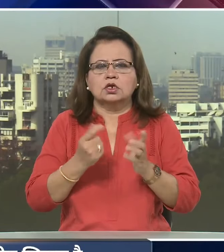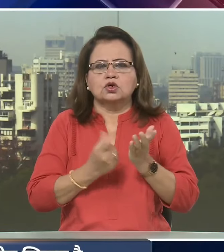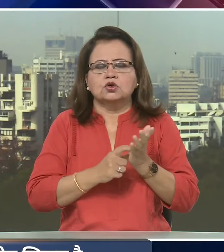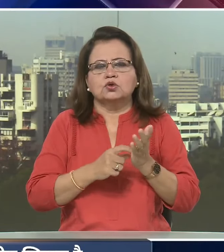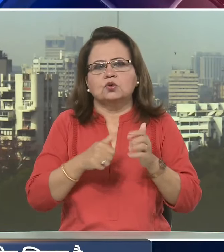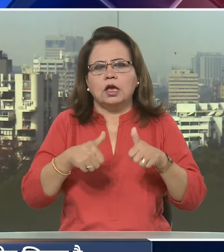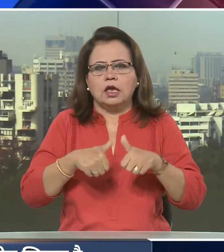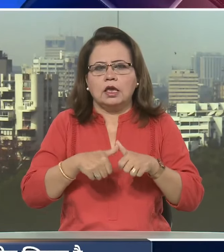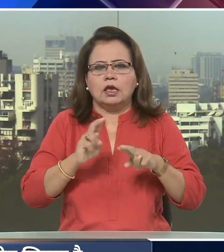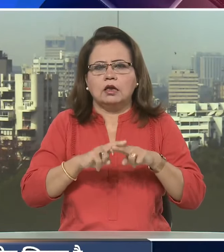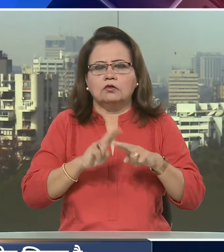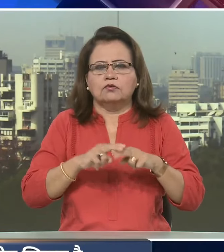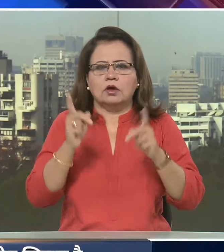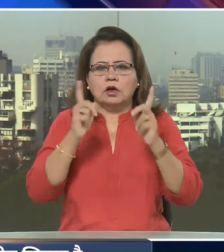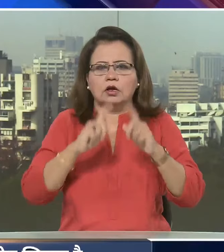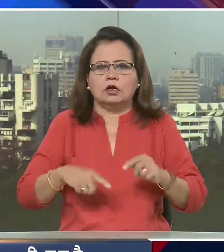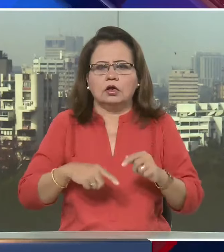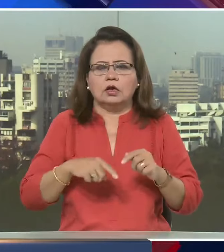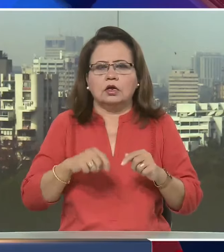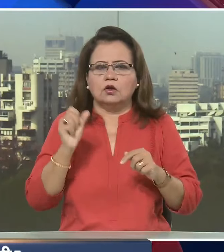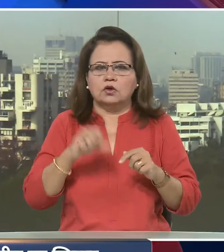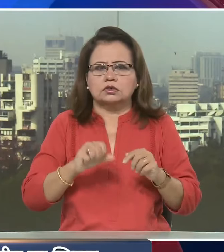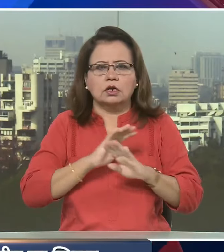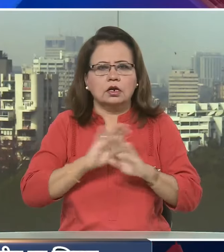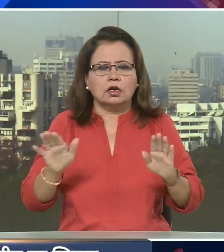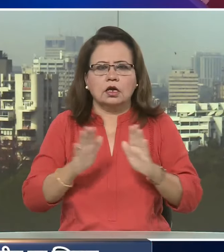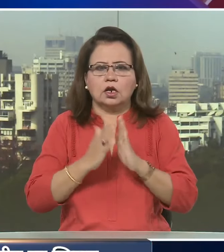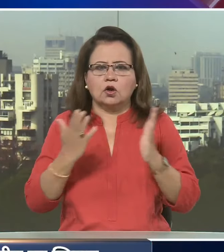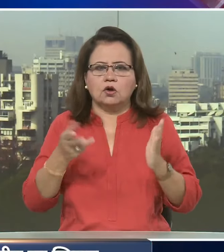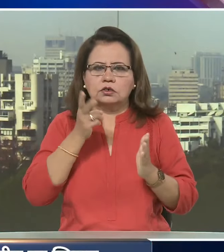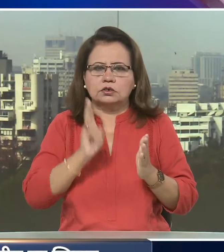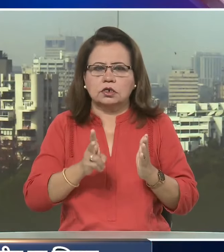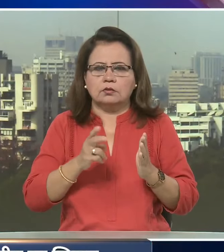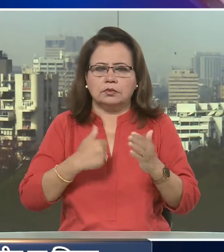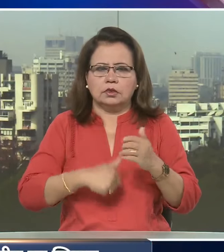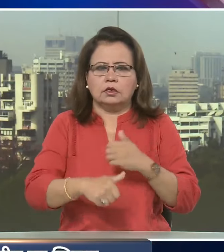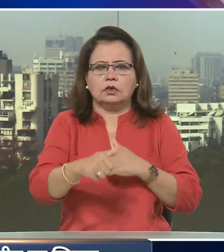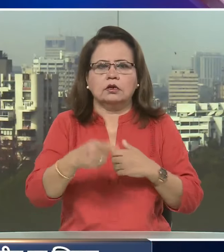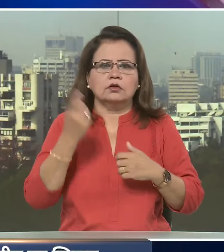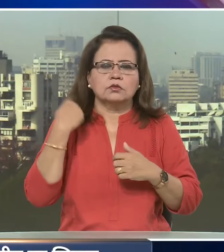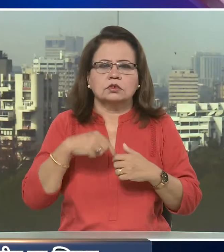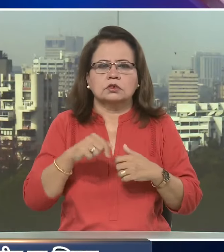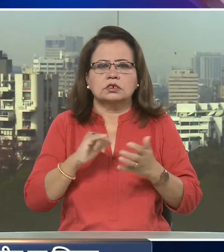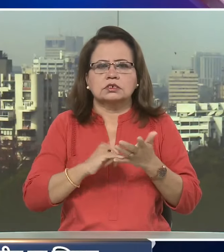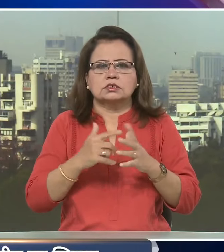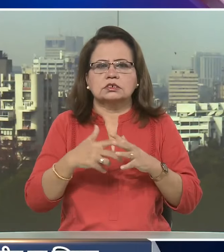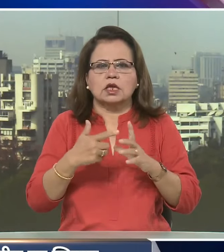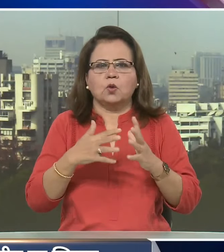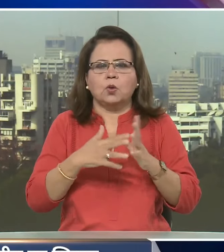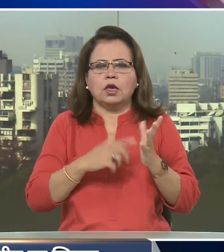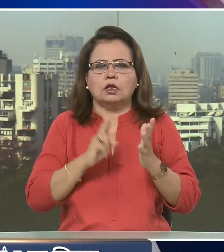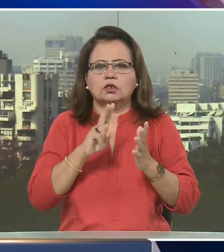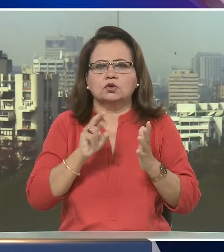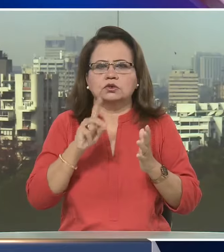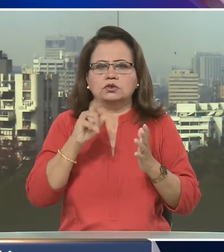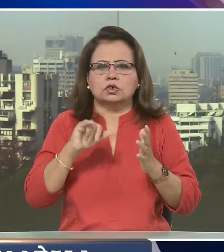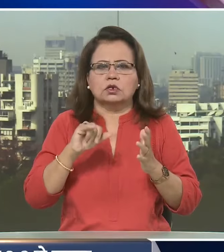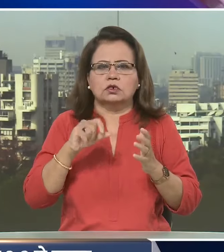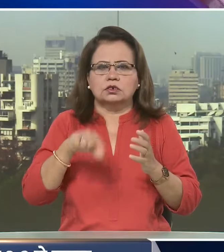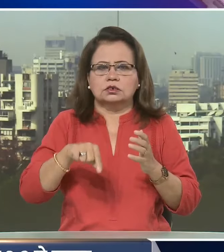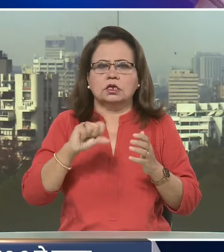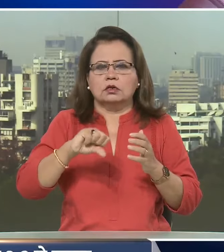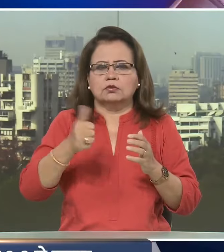का यूरोपा लीग का फाइनल नहीं गंवाने का अपना रिकॉर्ड बरकरार रखा है। पिछली बार सेविया ने 2016 में इस खिताब को